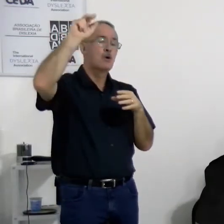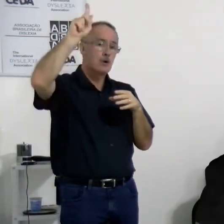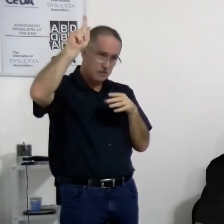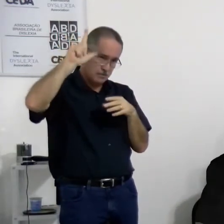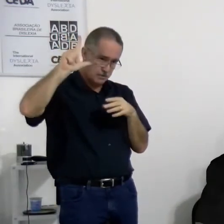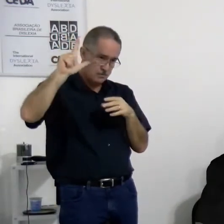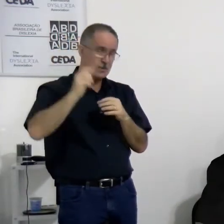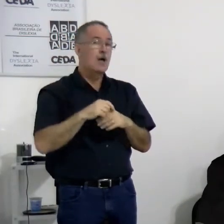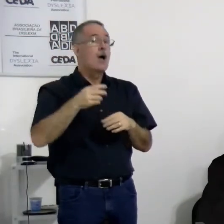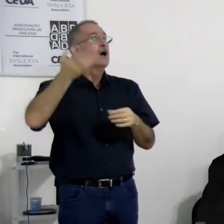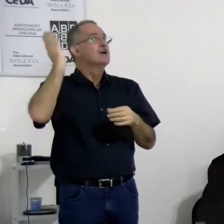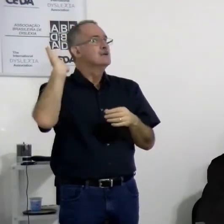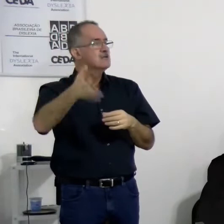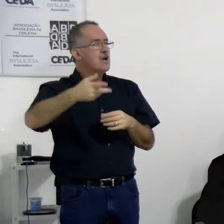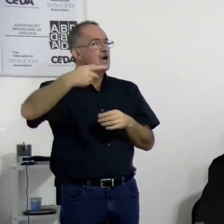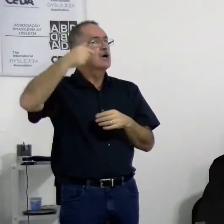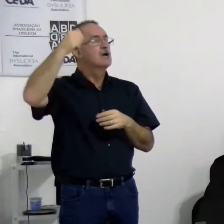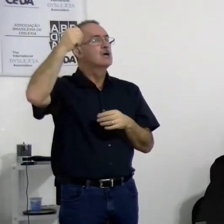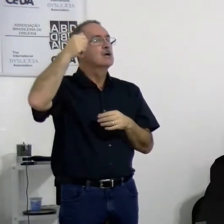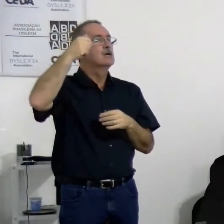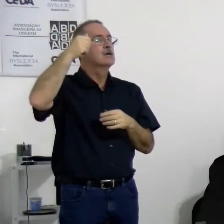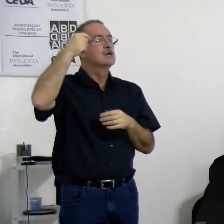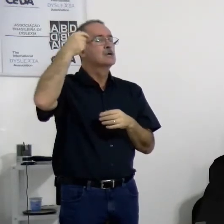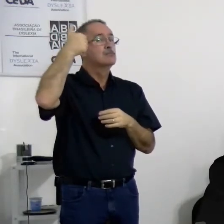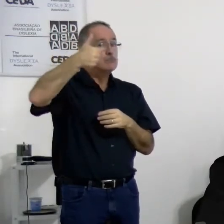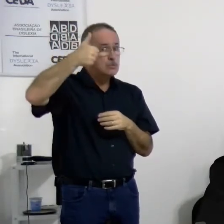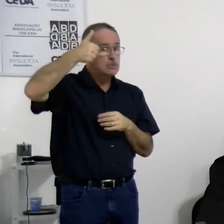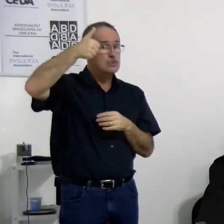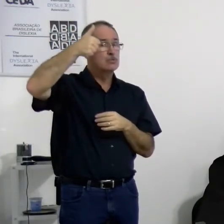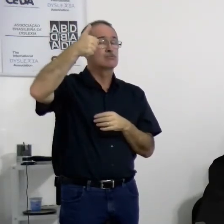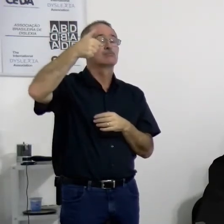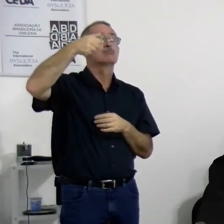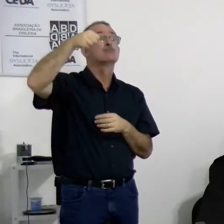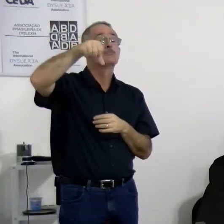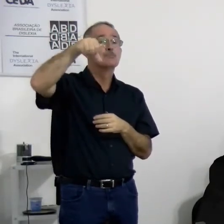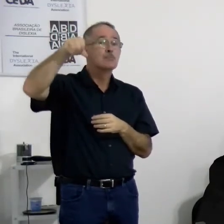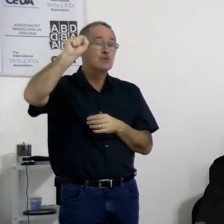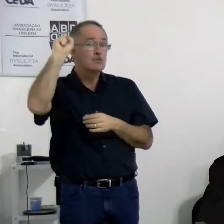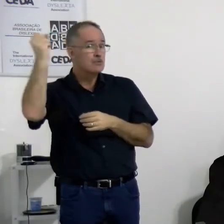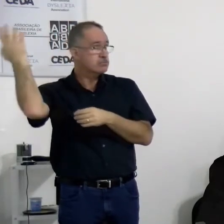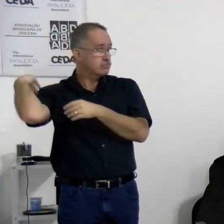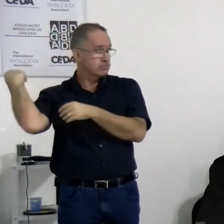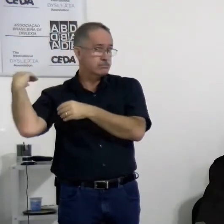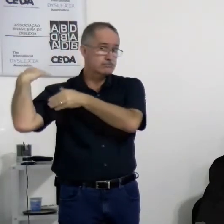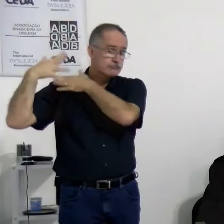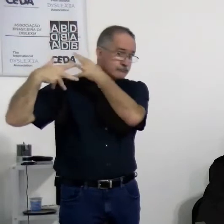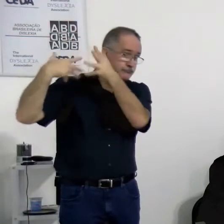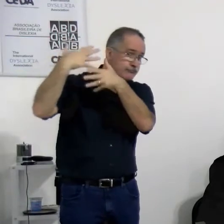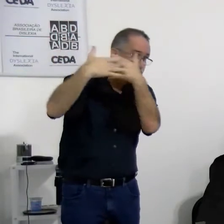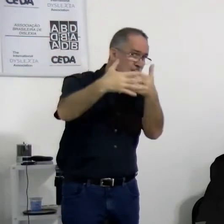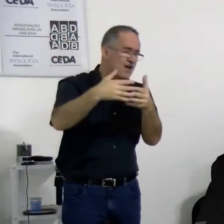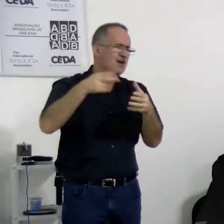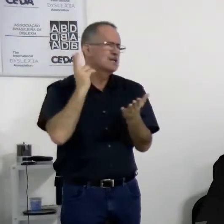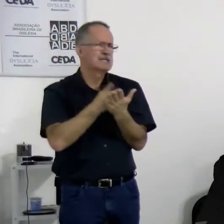Mas desde 98, o Charlie vem ajudando a gente. Assim, a gente sempre fez congressos internacionais, vem em